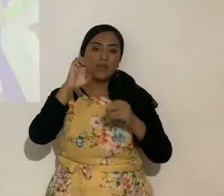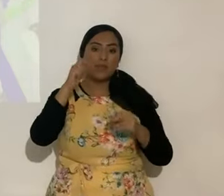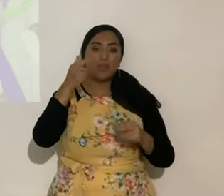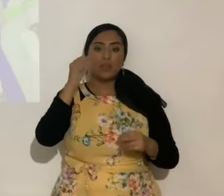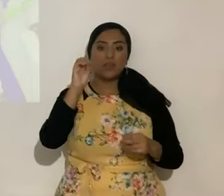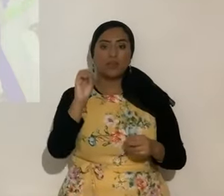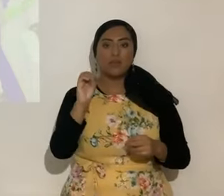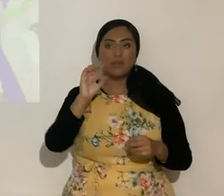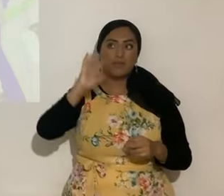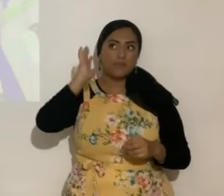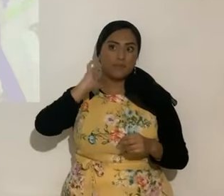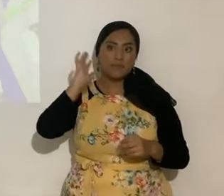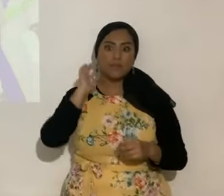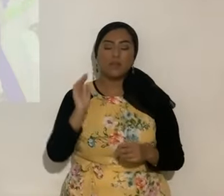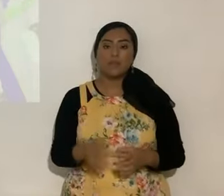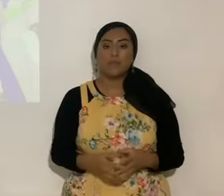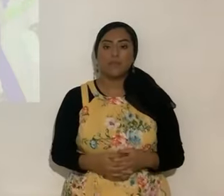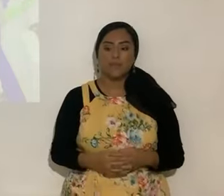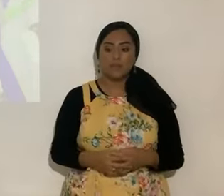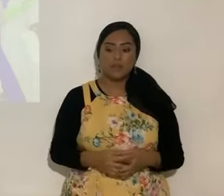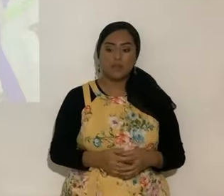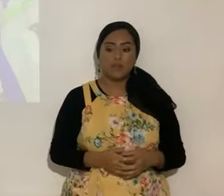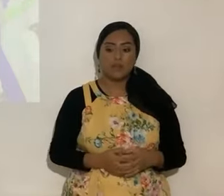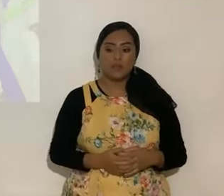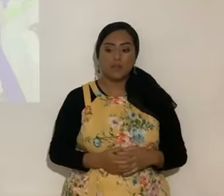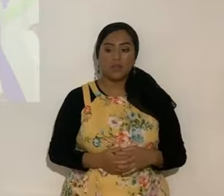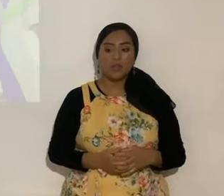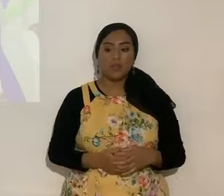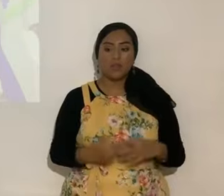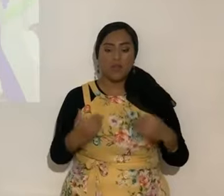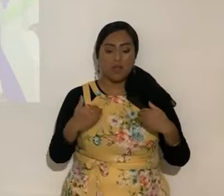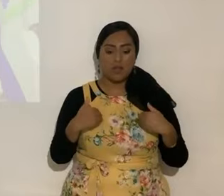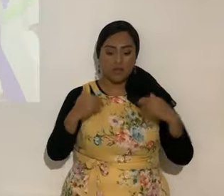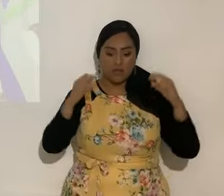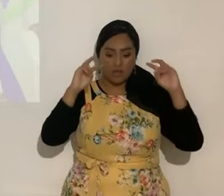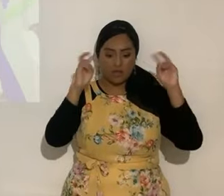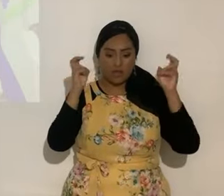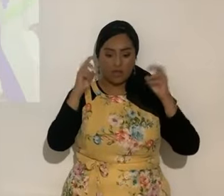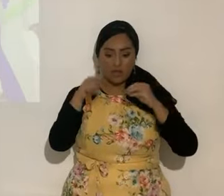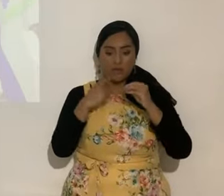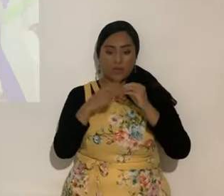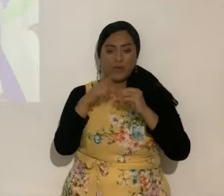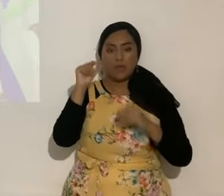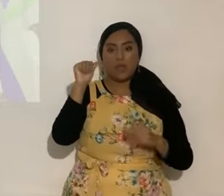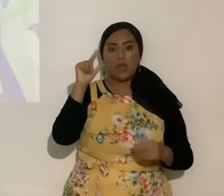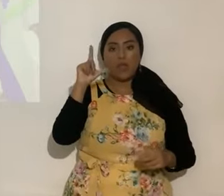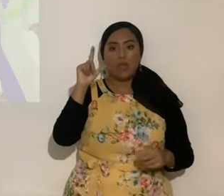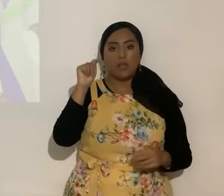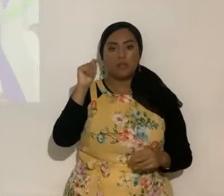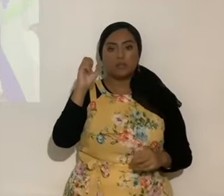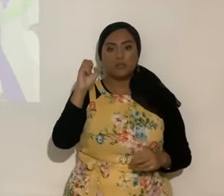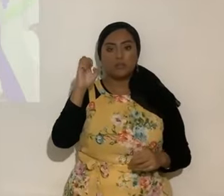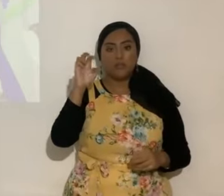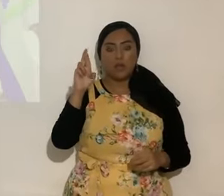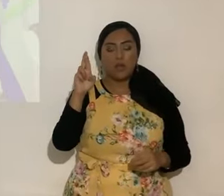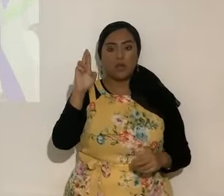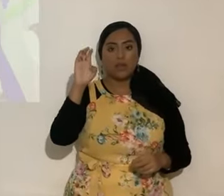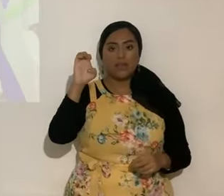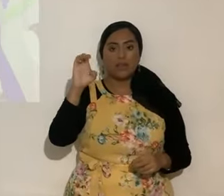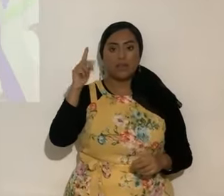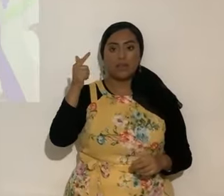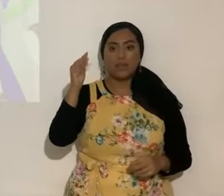¿Sí? Bueno, entonces, inclusive hay un tema del alter ego. Búsquenlo, alter